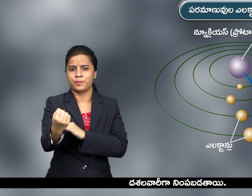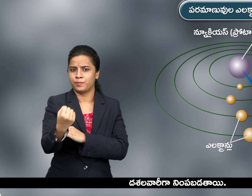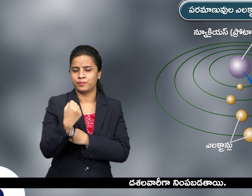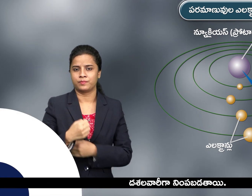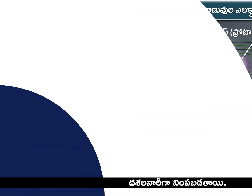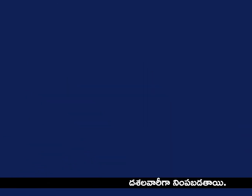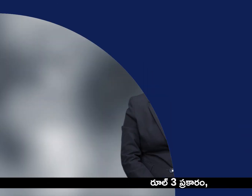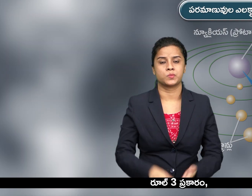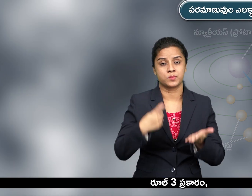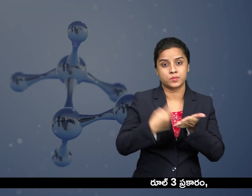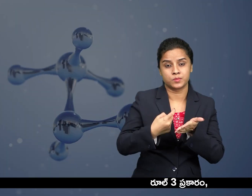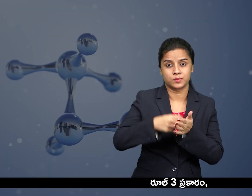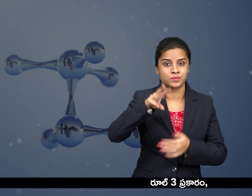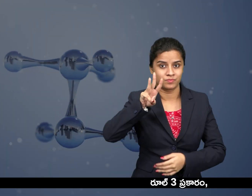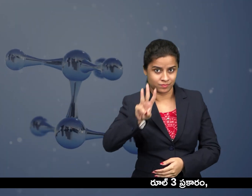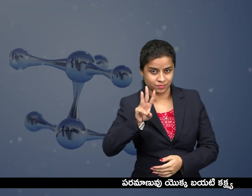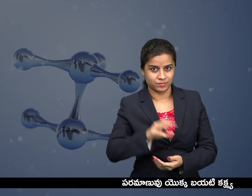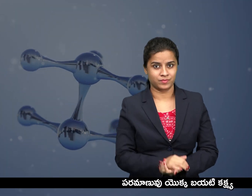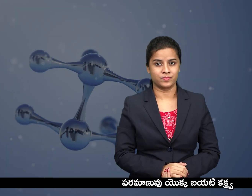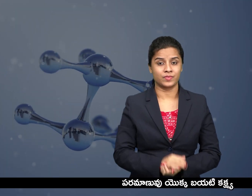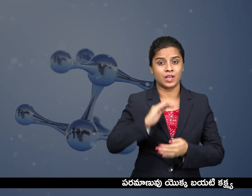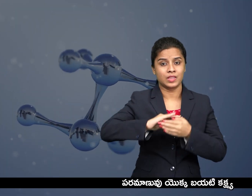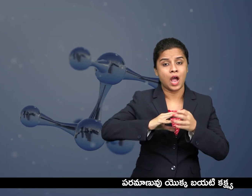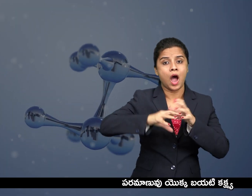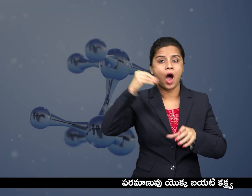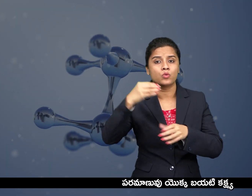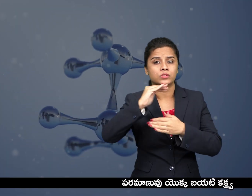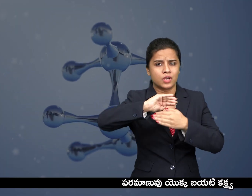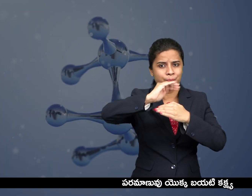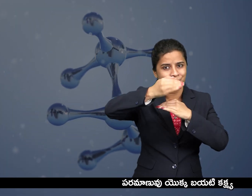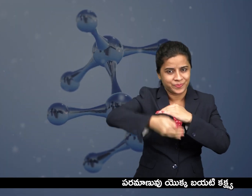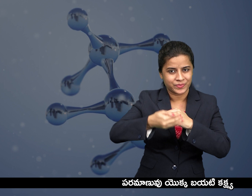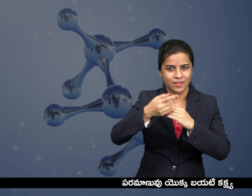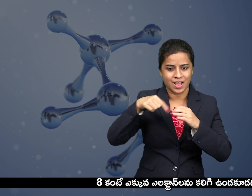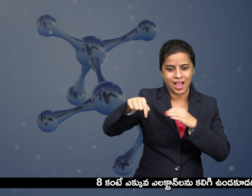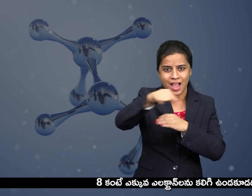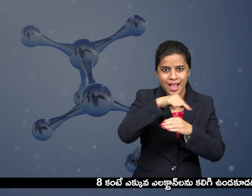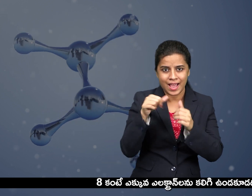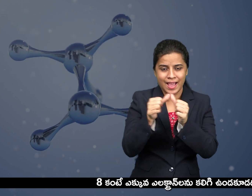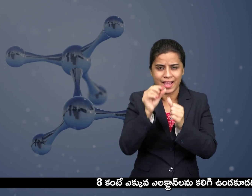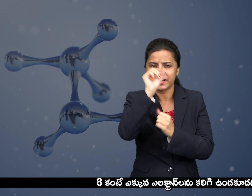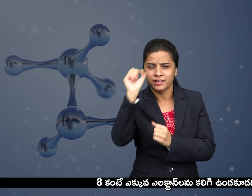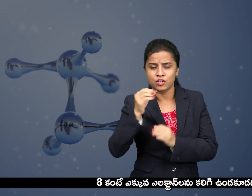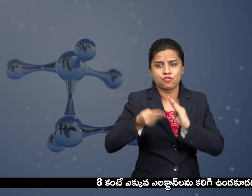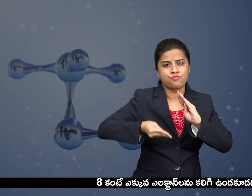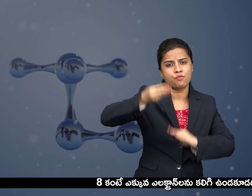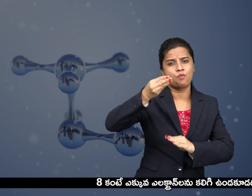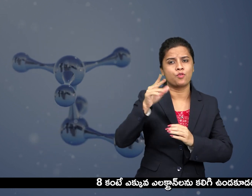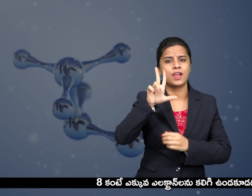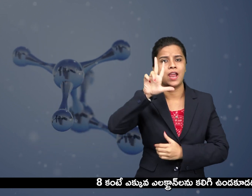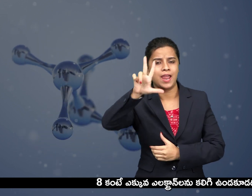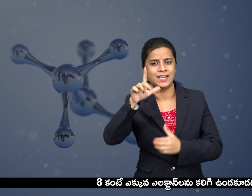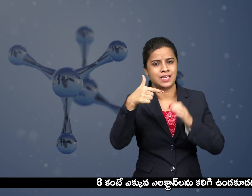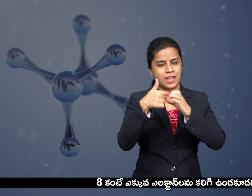నింపబడతాయి. రూల్ 3 ప్రకారం పరమాణువు యొక్క బయటి కక్ష 8 కంటే ఎక్కువ